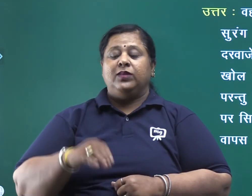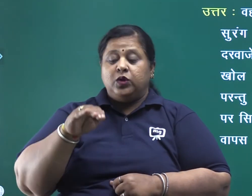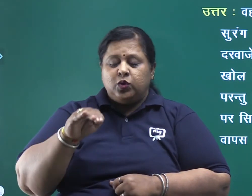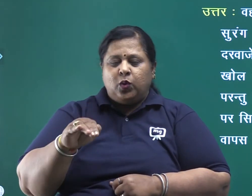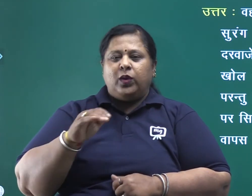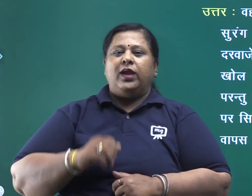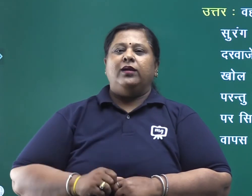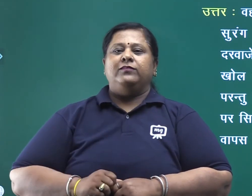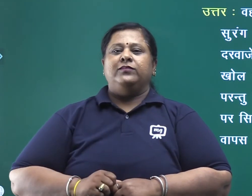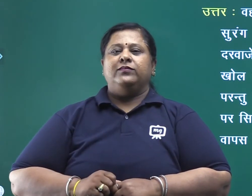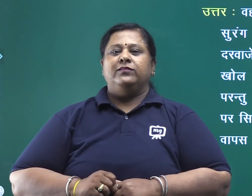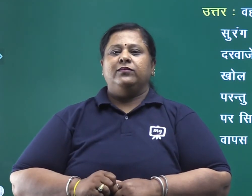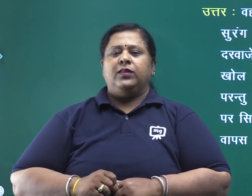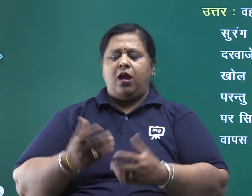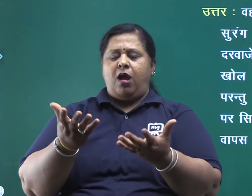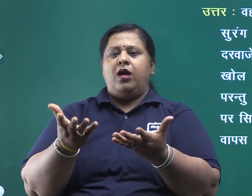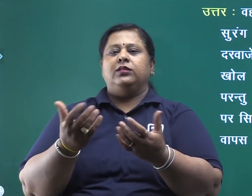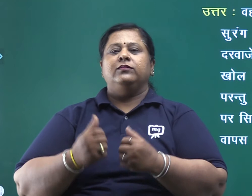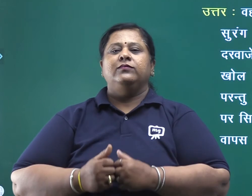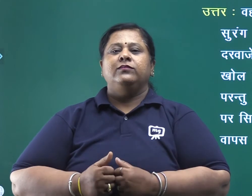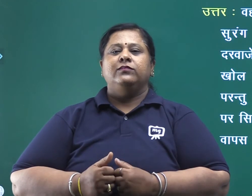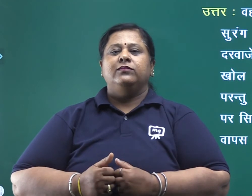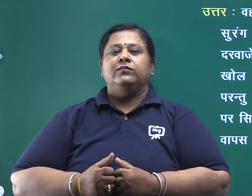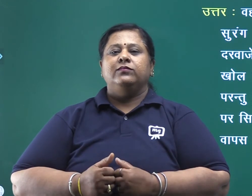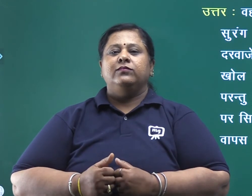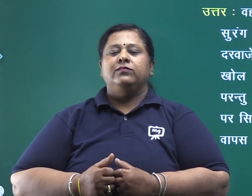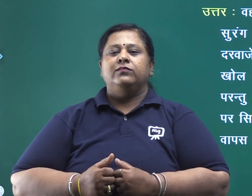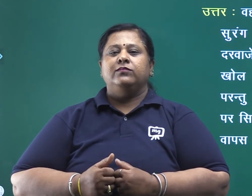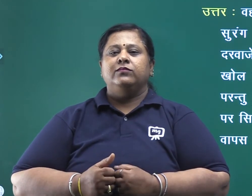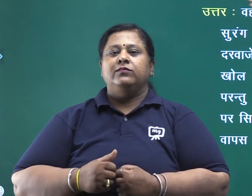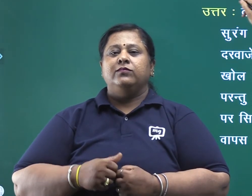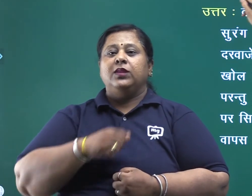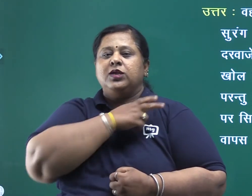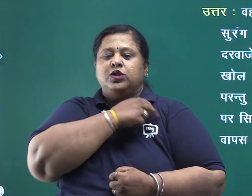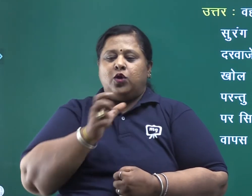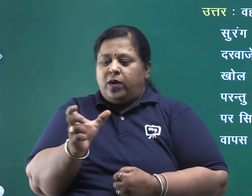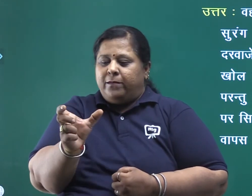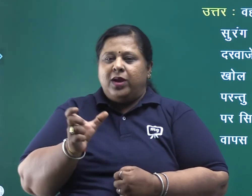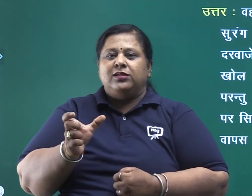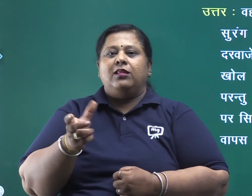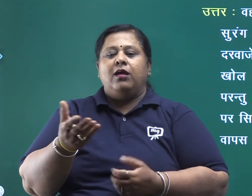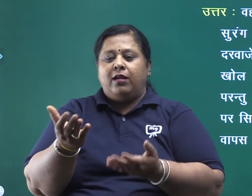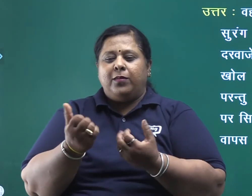छोटू के हाथ सिक्योरिटी पास लगने पर